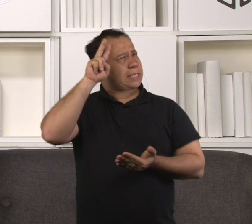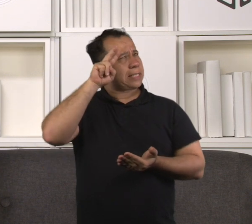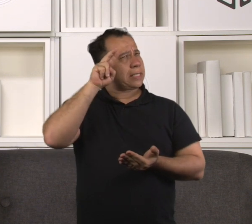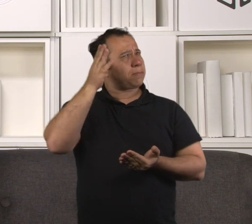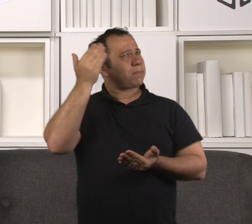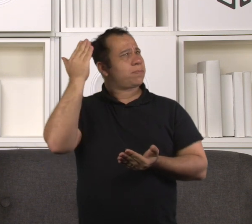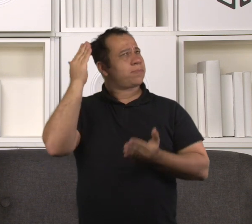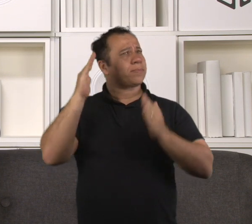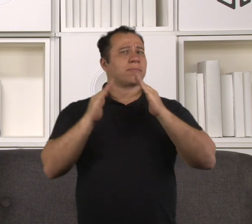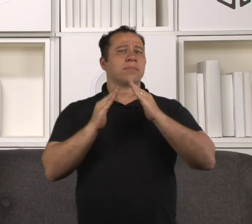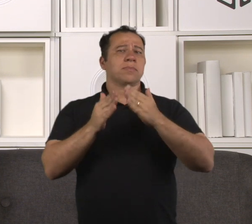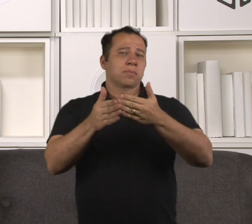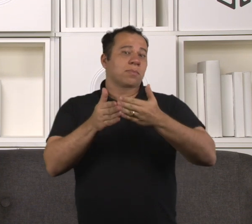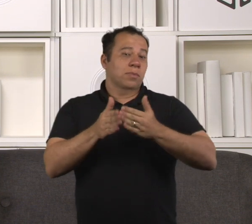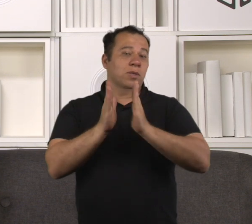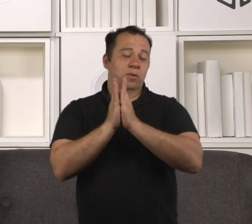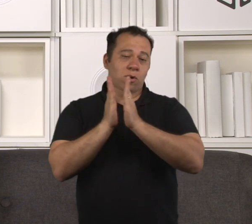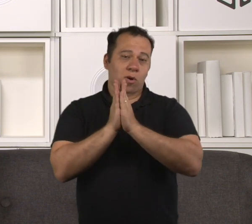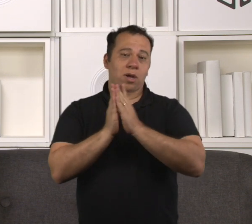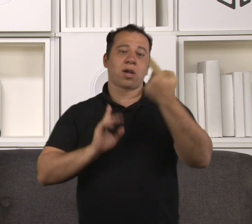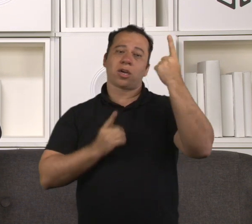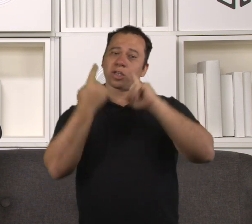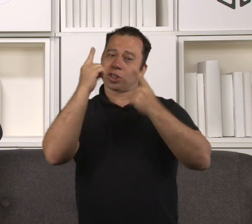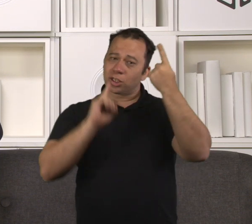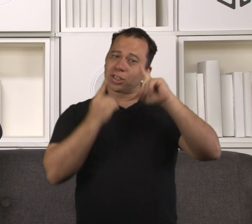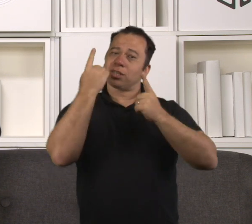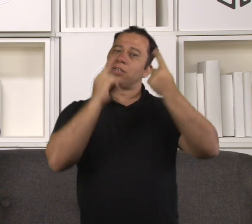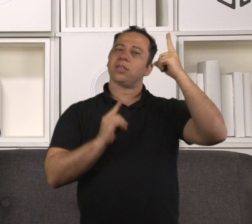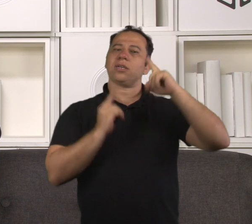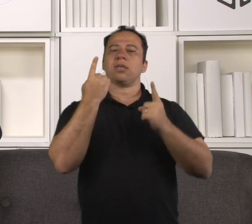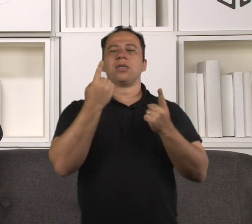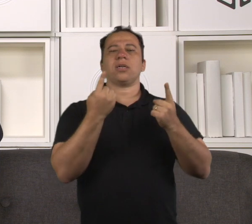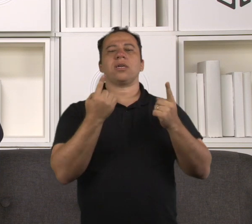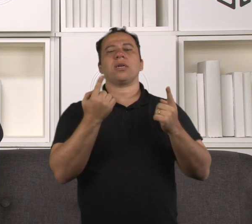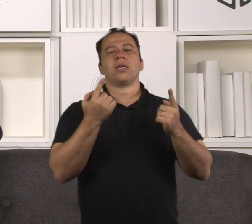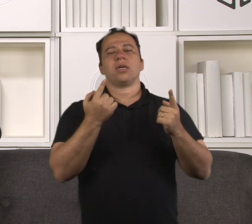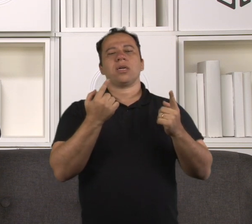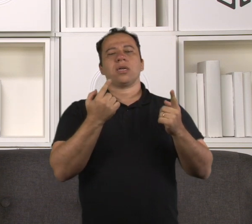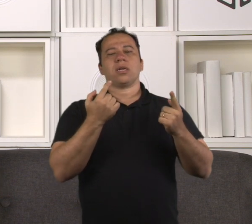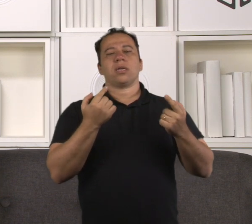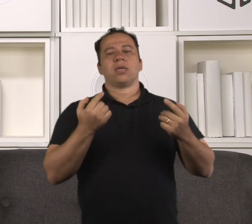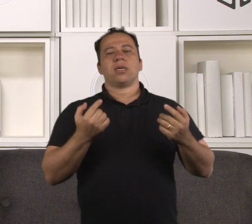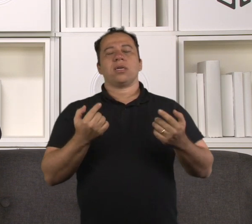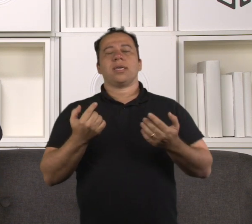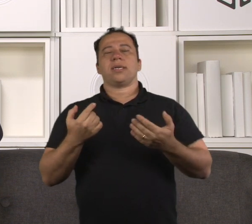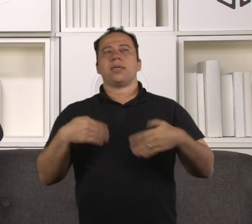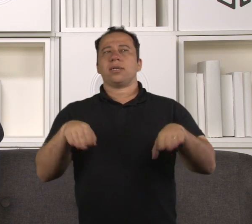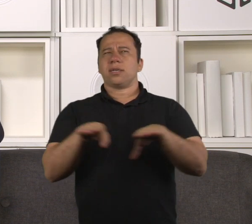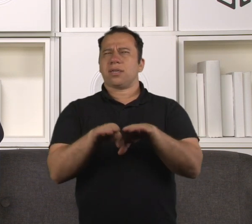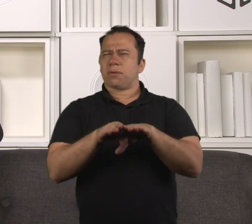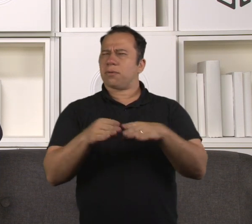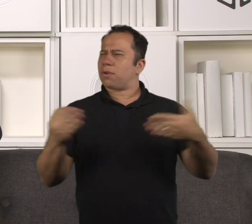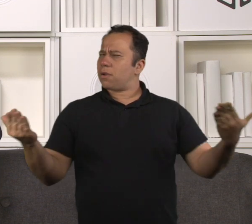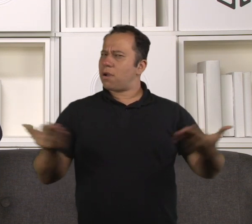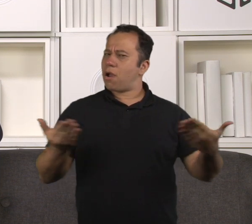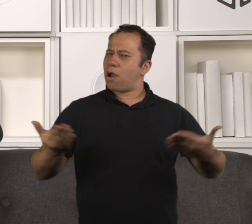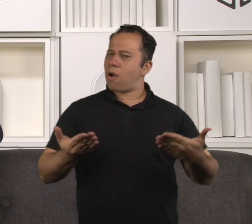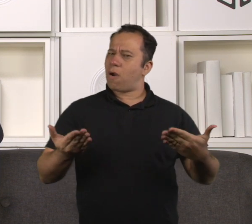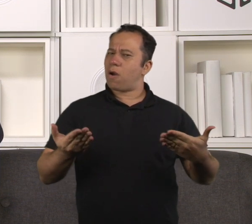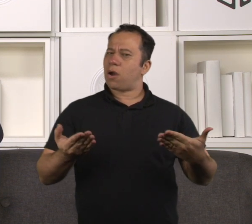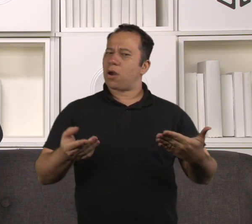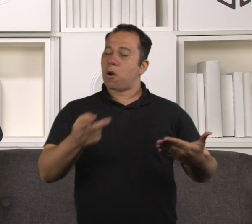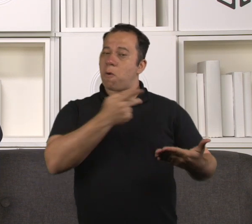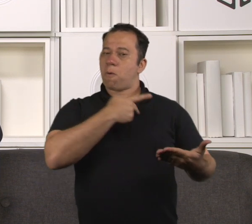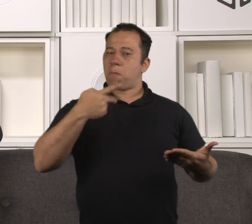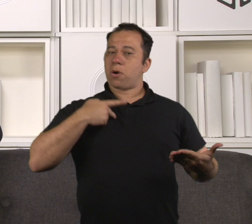pedi oração pelos nossos irmãos lá do Chile. E nessa semana recebi a mensagem